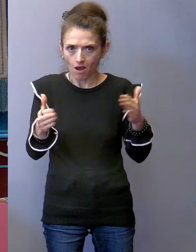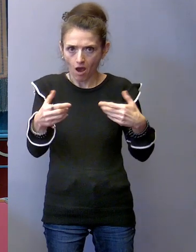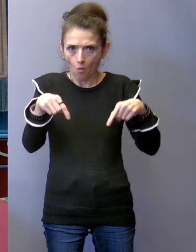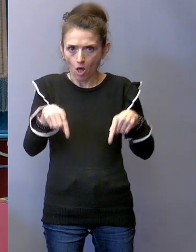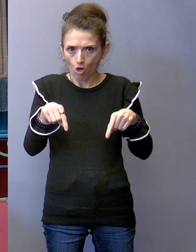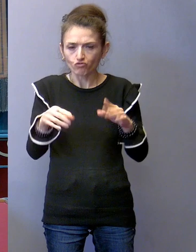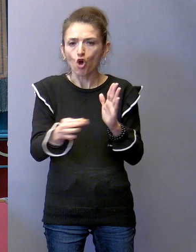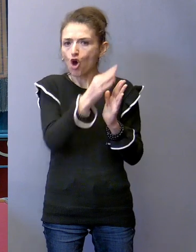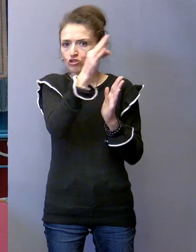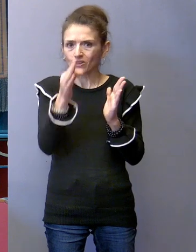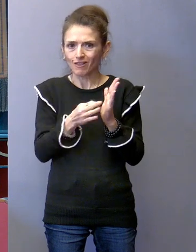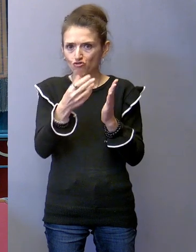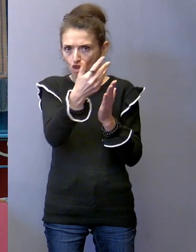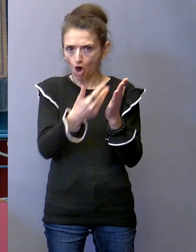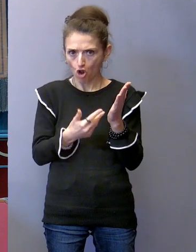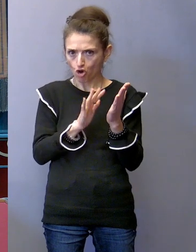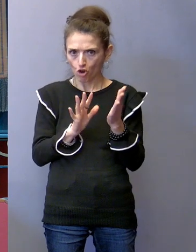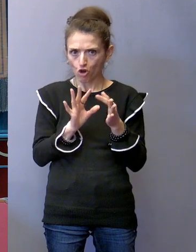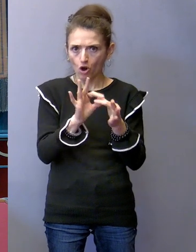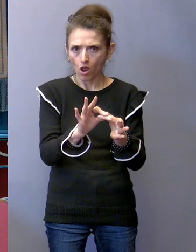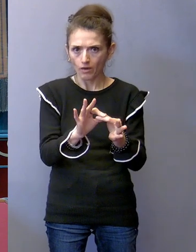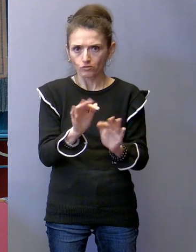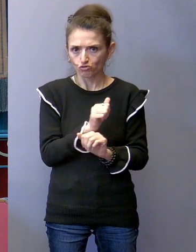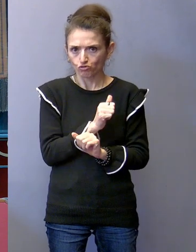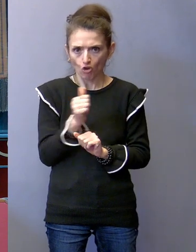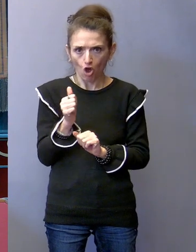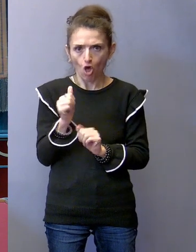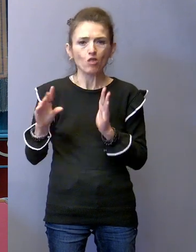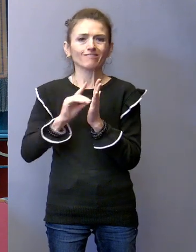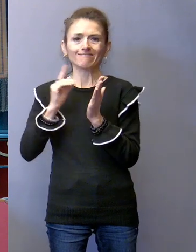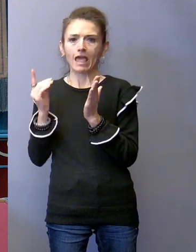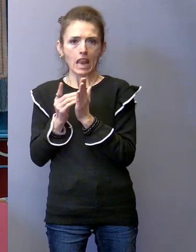ordini del giorno sì come Assolutamente sì